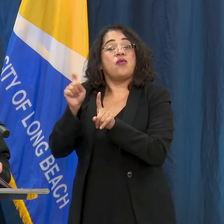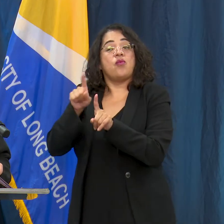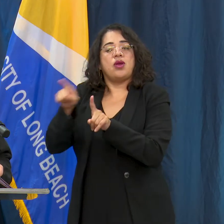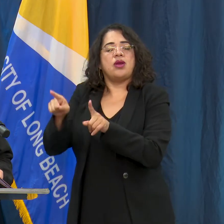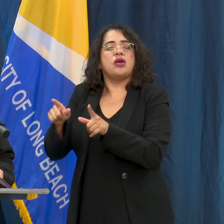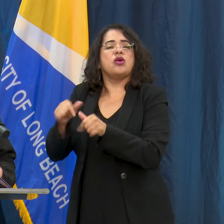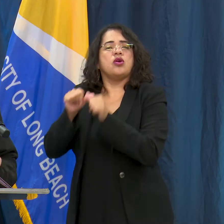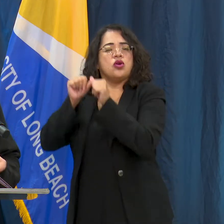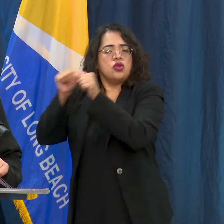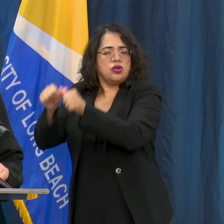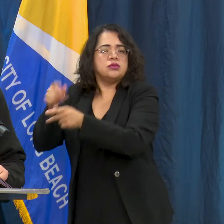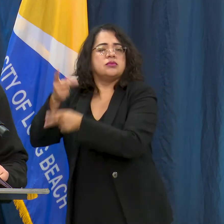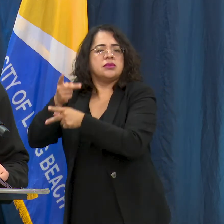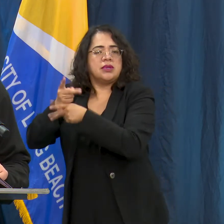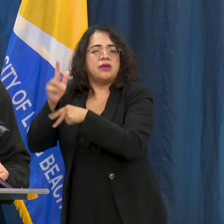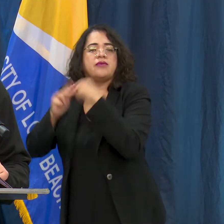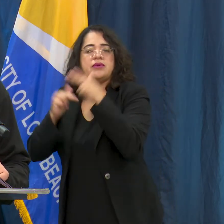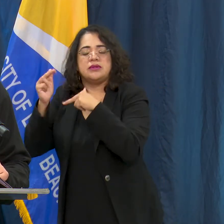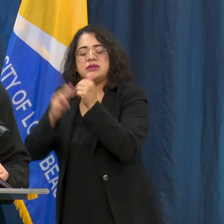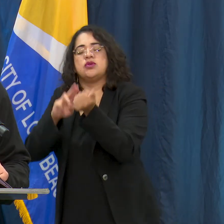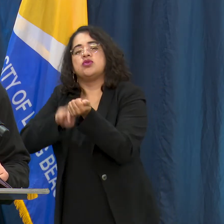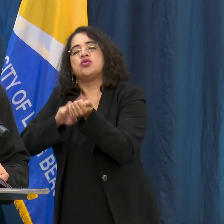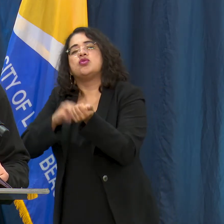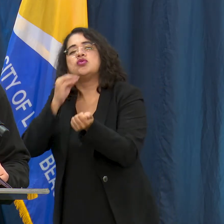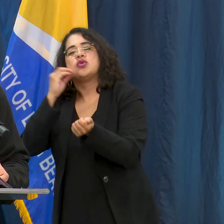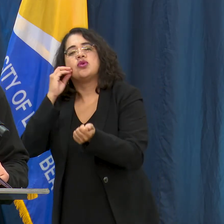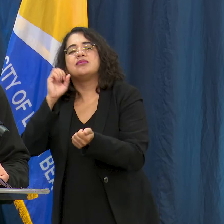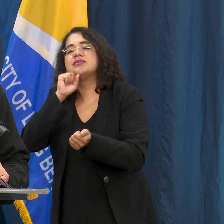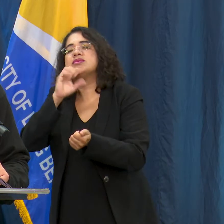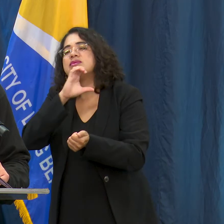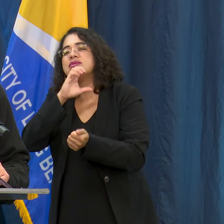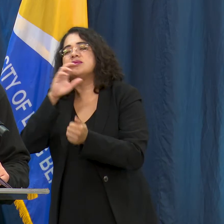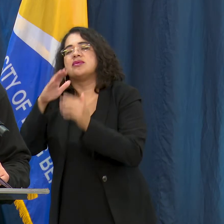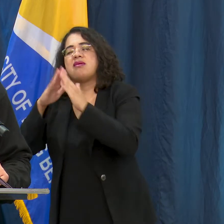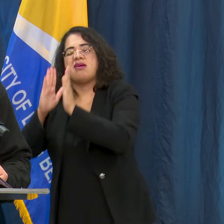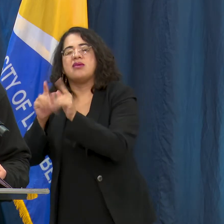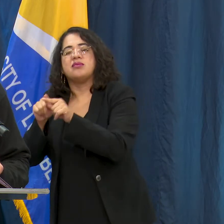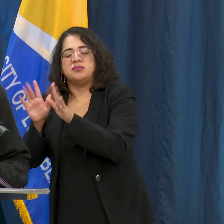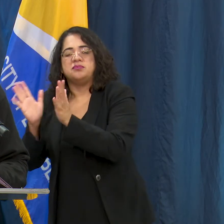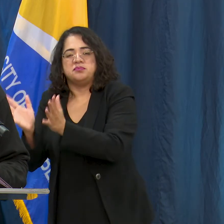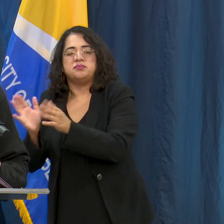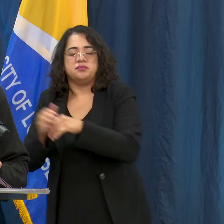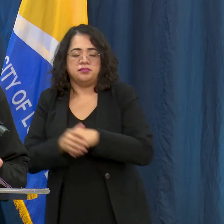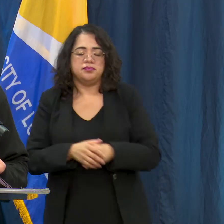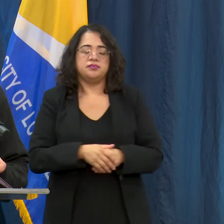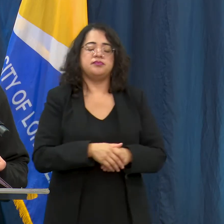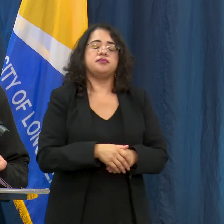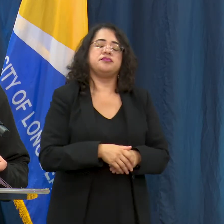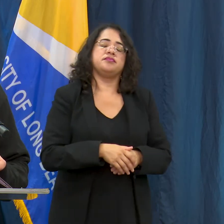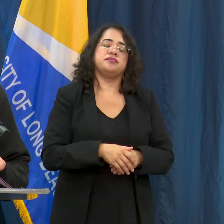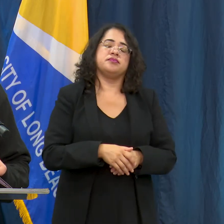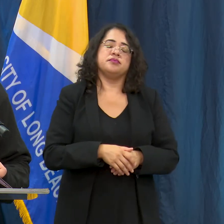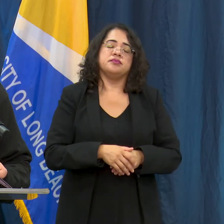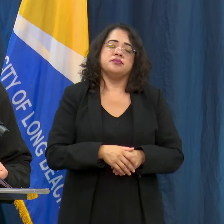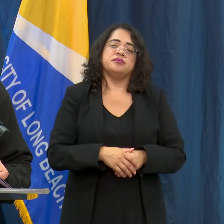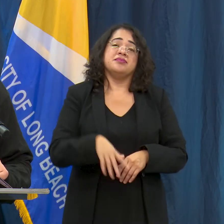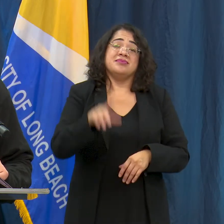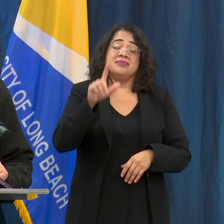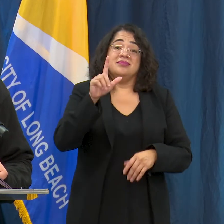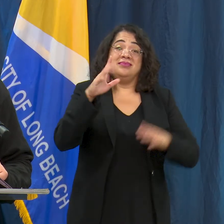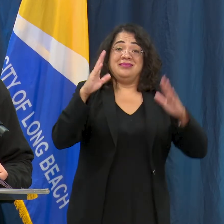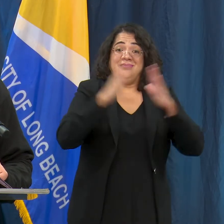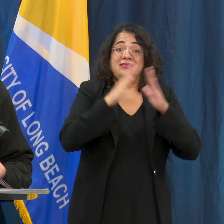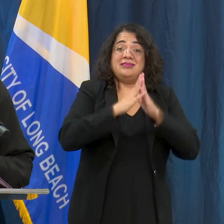se han sido asociados con centros de enfermería de largo plazo. Queremos avisarles que la ciudad de Long